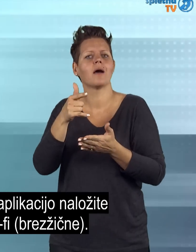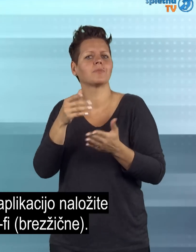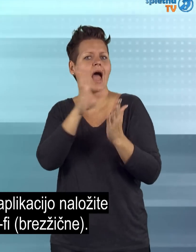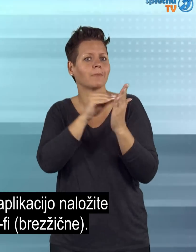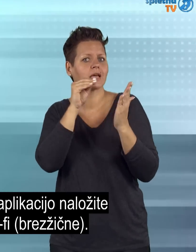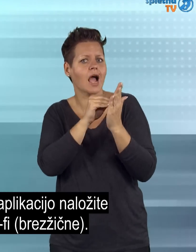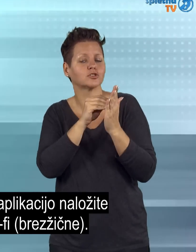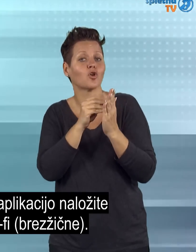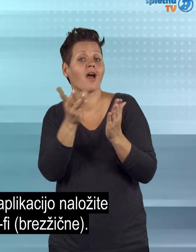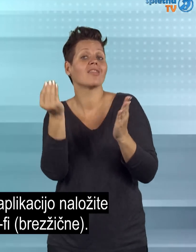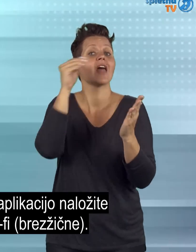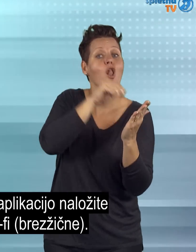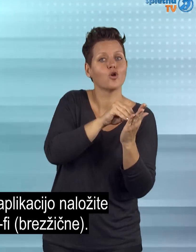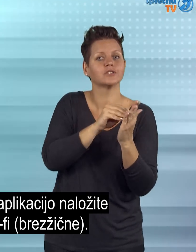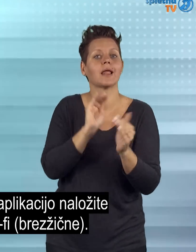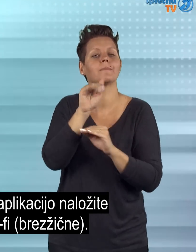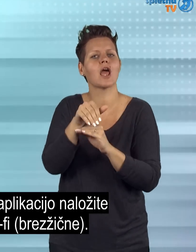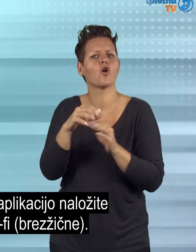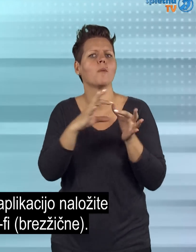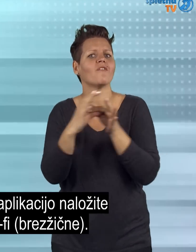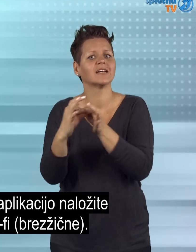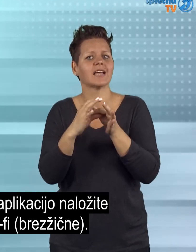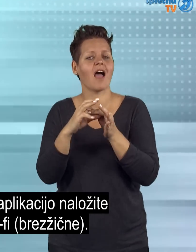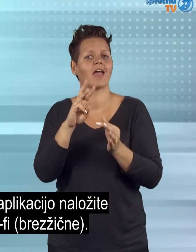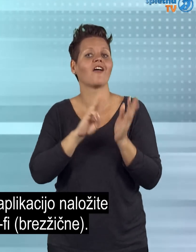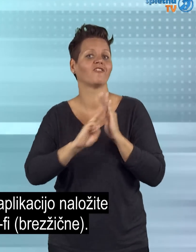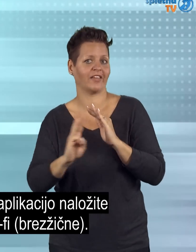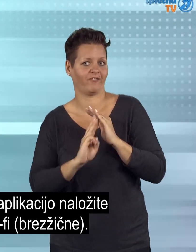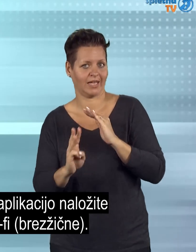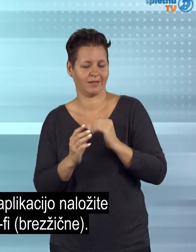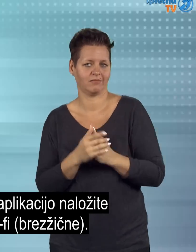aplikacijo naložite preko povezave Wi-Fi, brezžične.